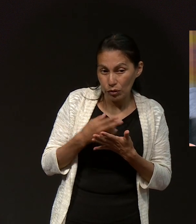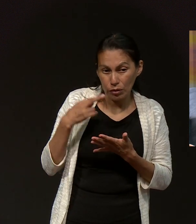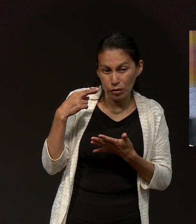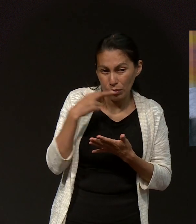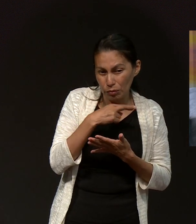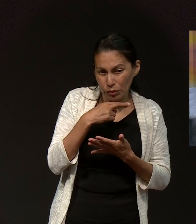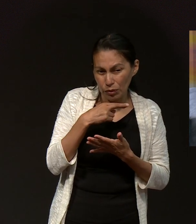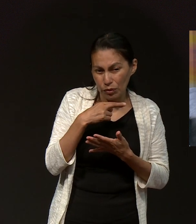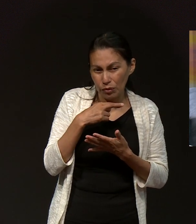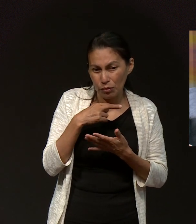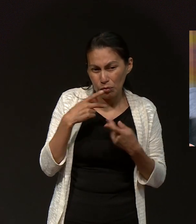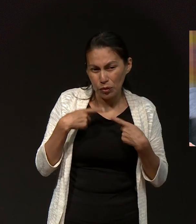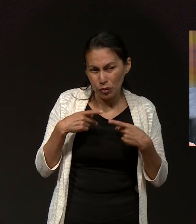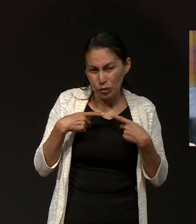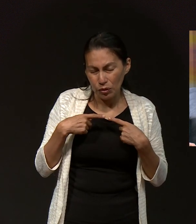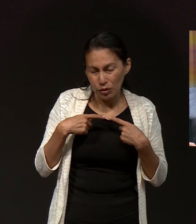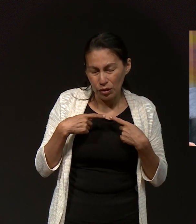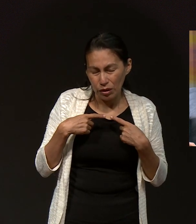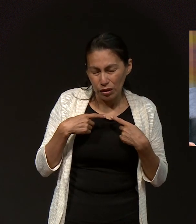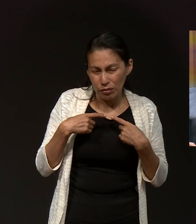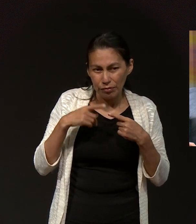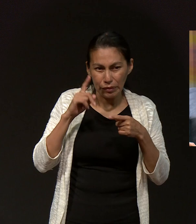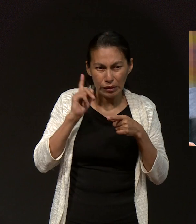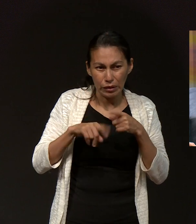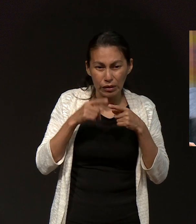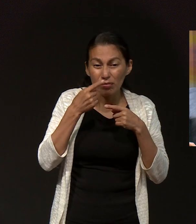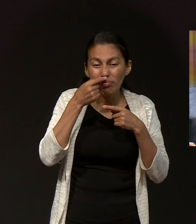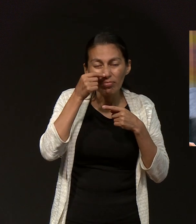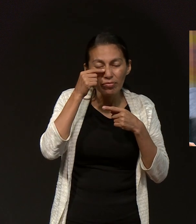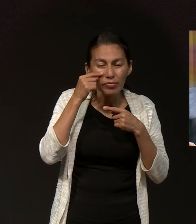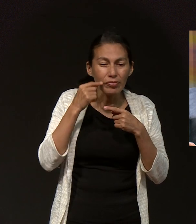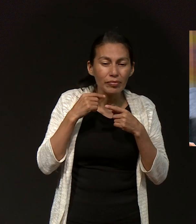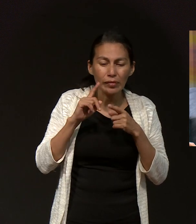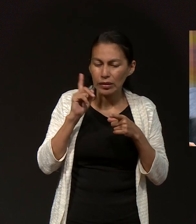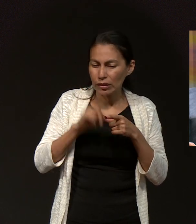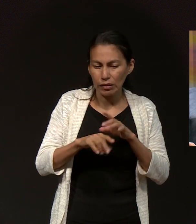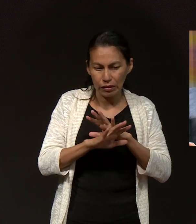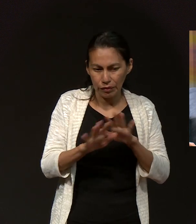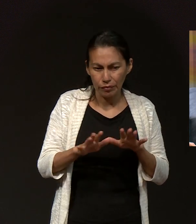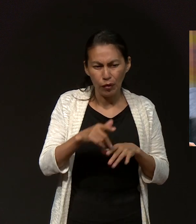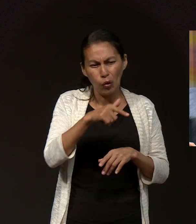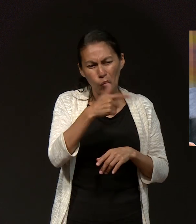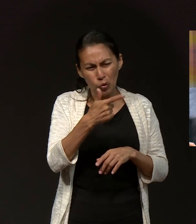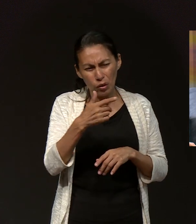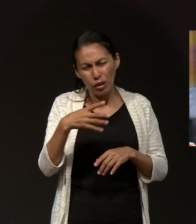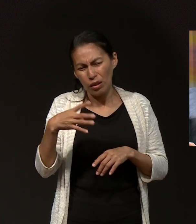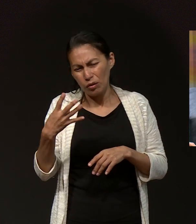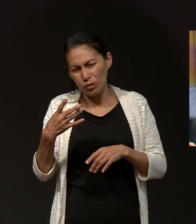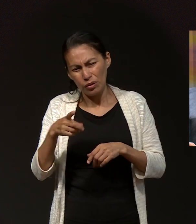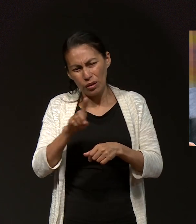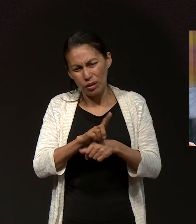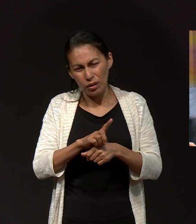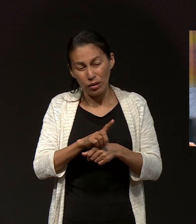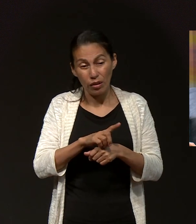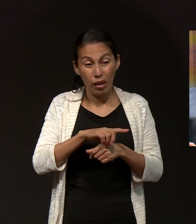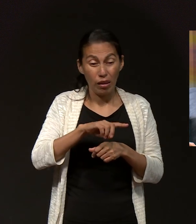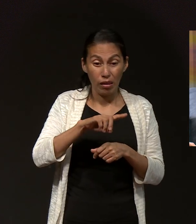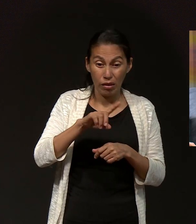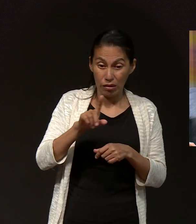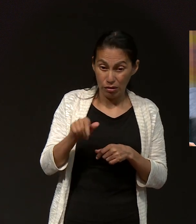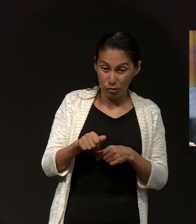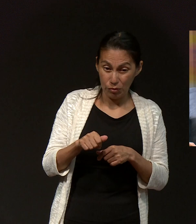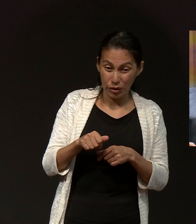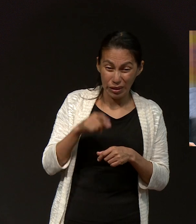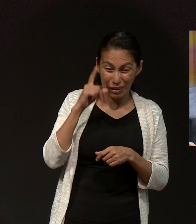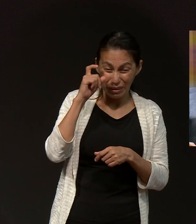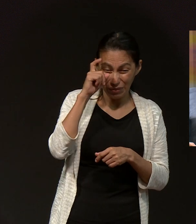sea, lograr que el organismo responda de 7 a 12 días, aproximadamente 14 días, que es ya lo crítico a lo que